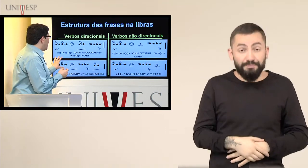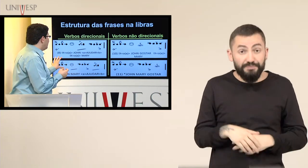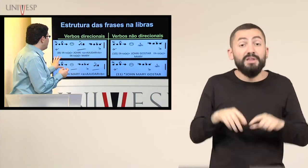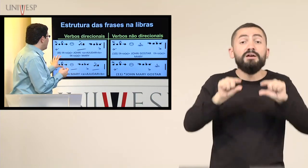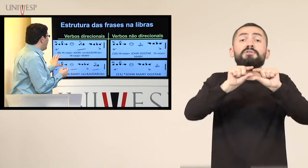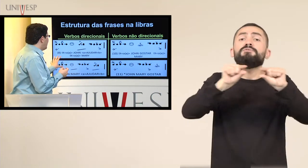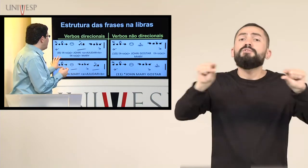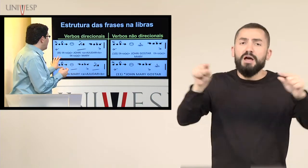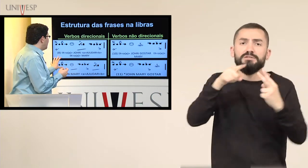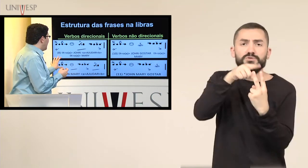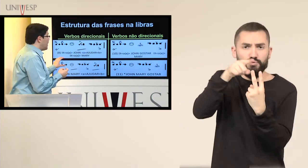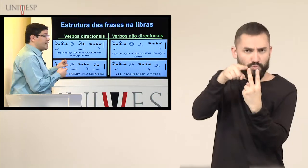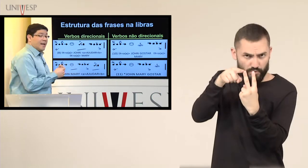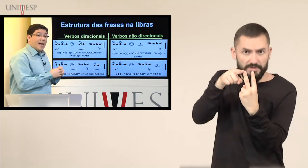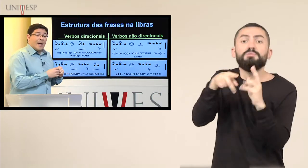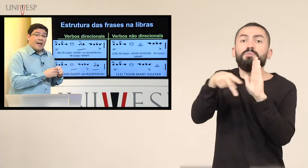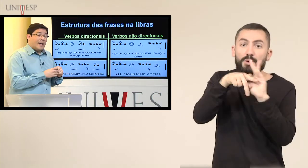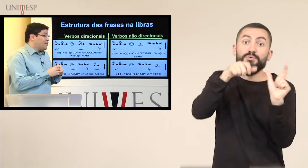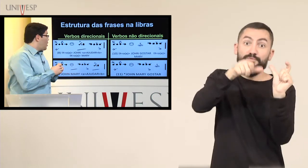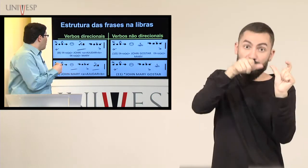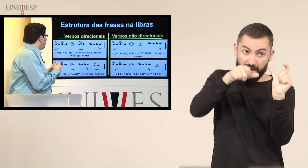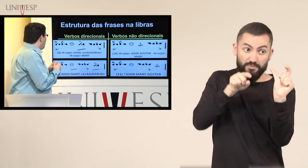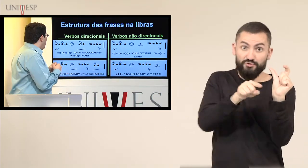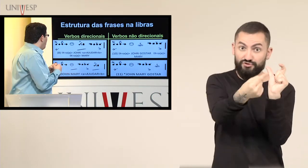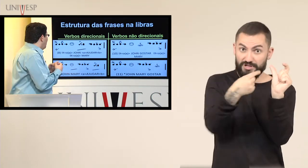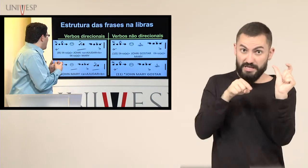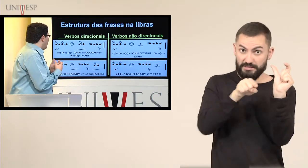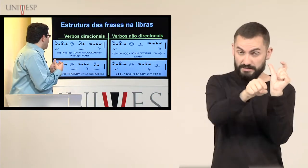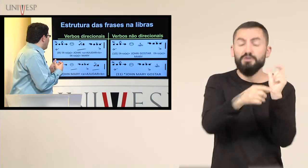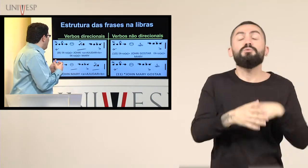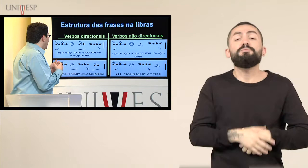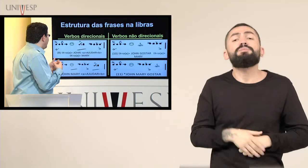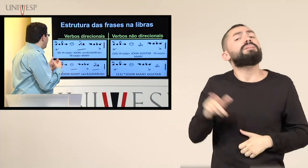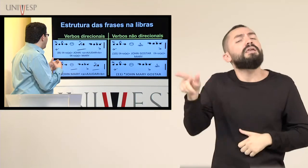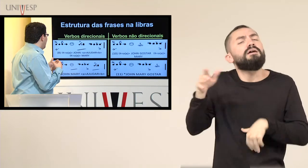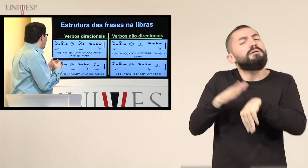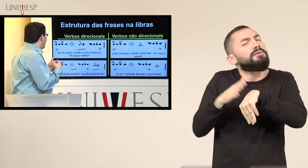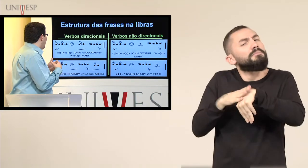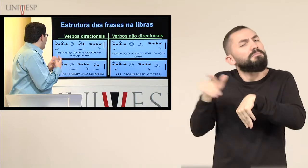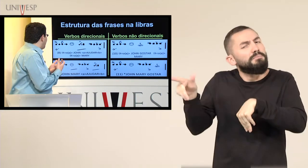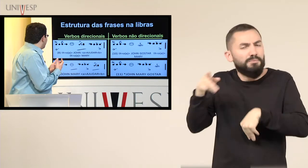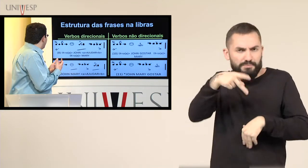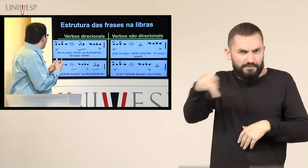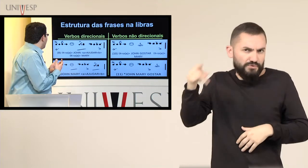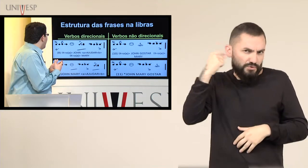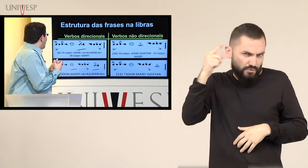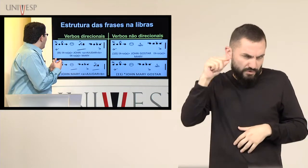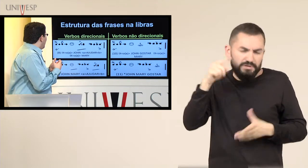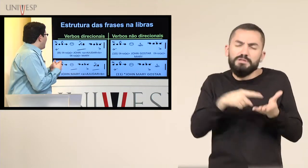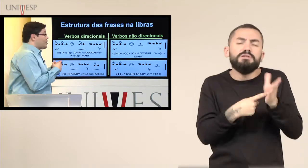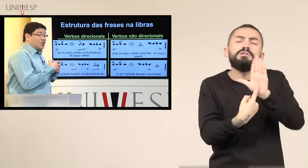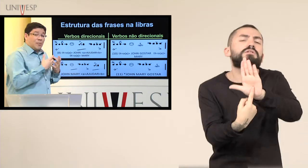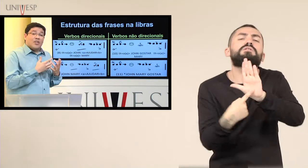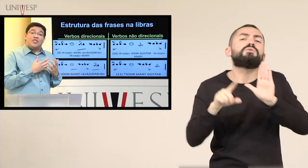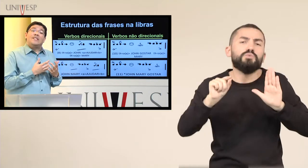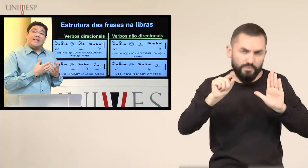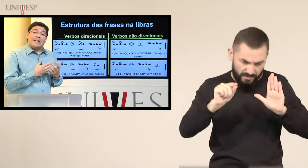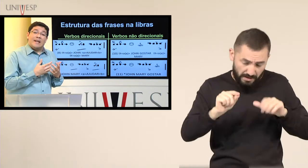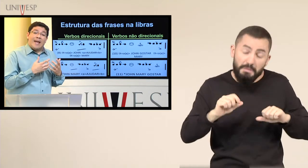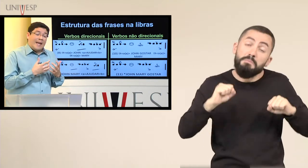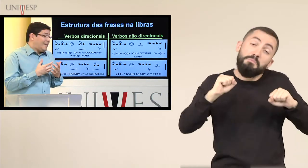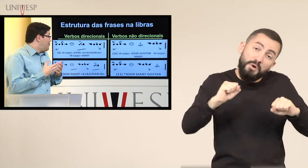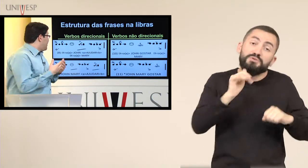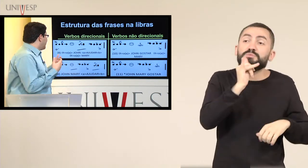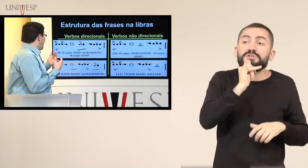com verbos direcionais. De acordo com o que a professora Ronice apresenta, a gente pode